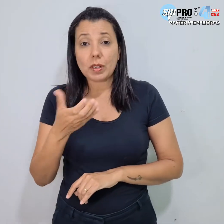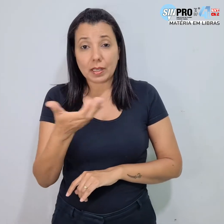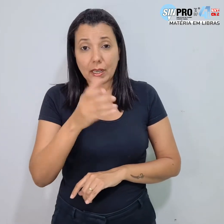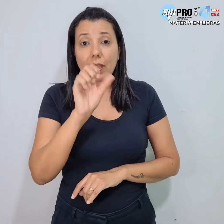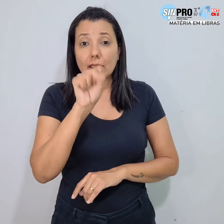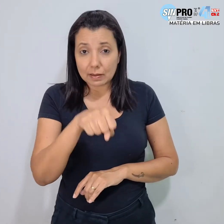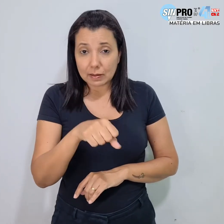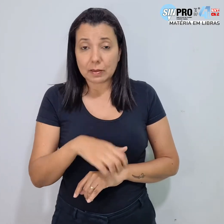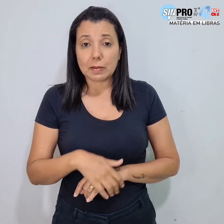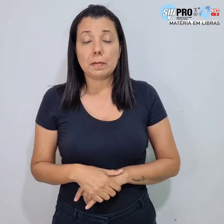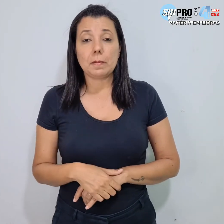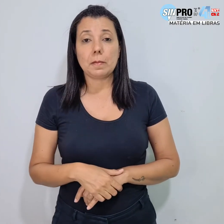Querem, sim,